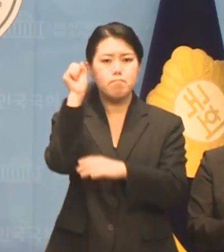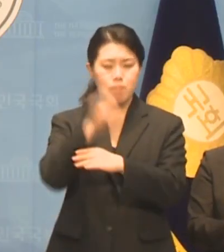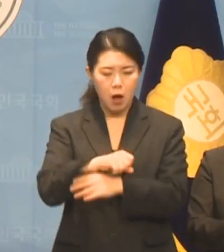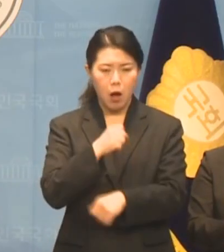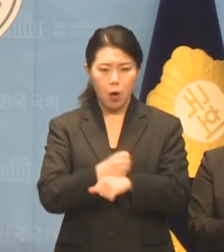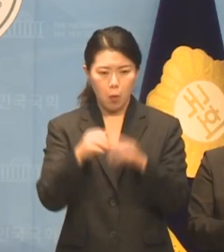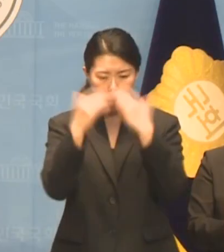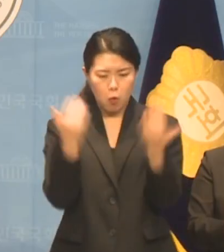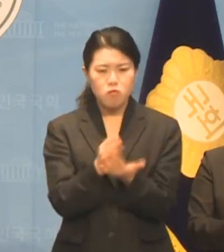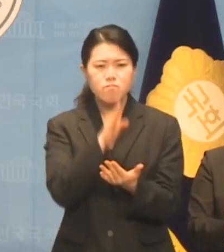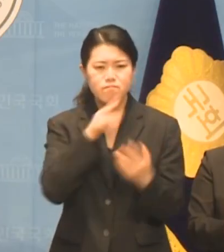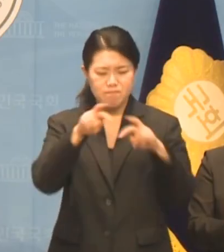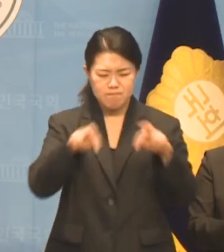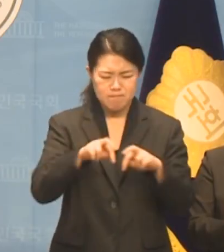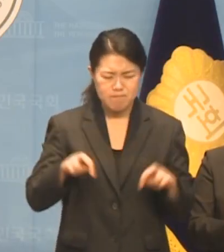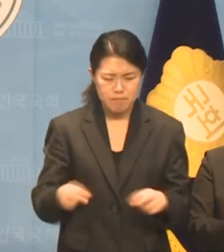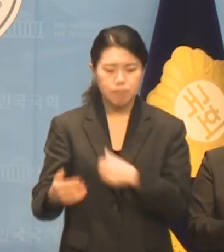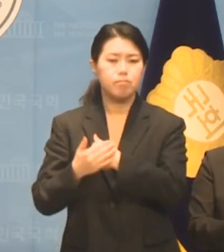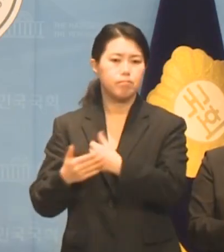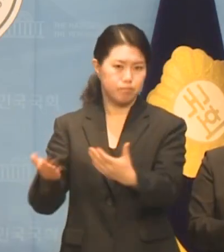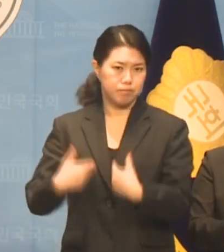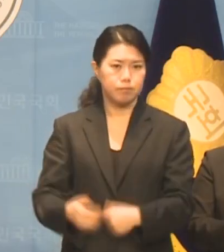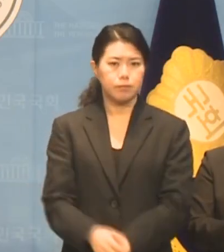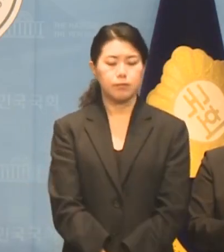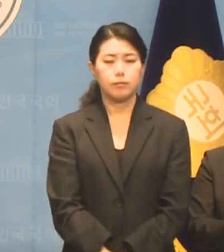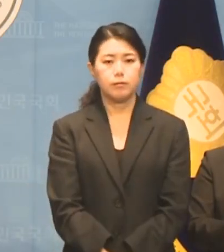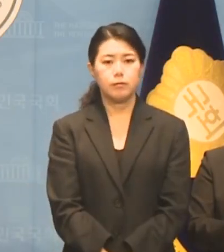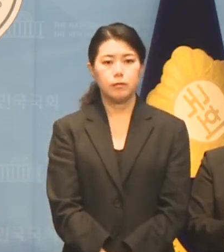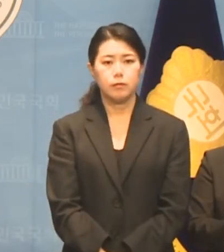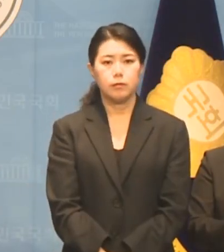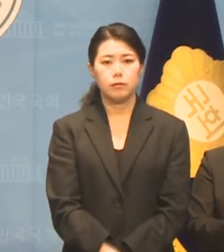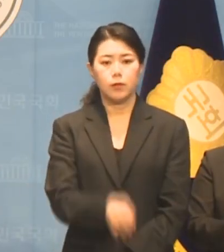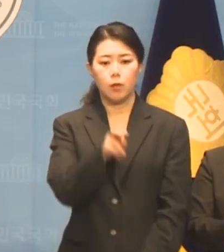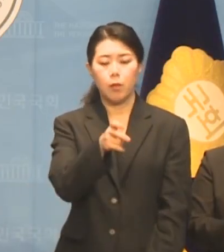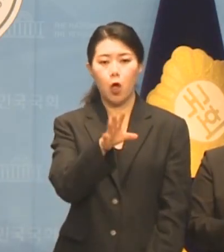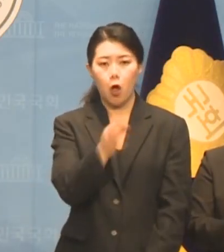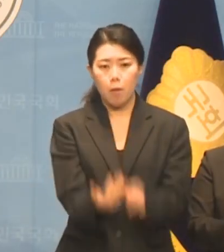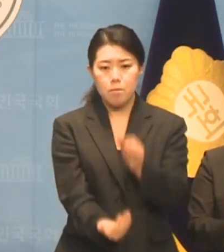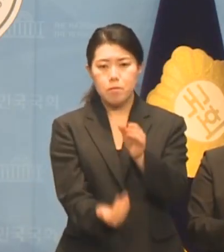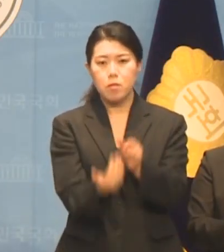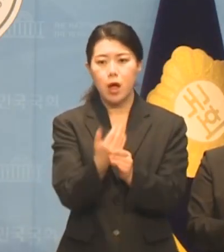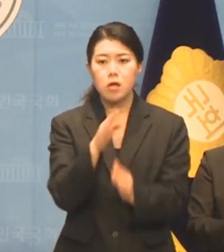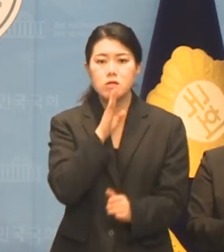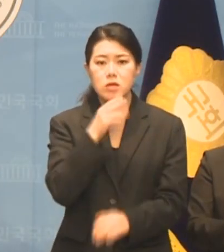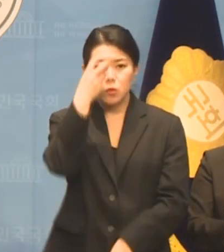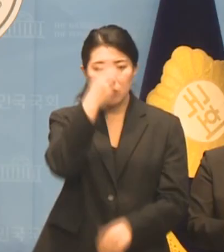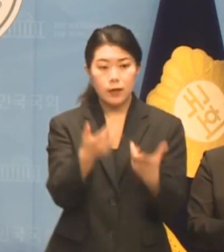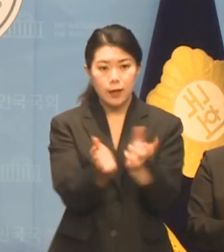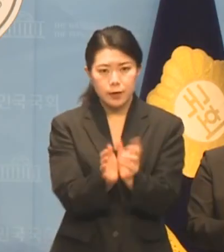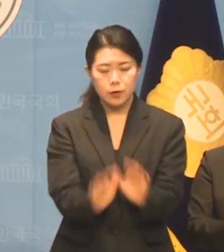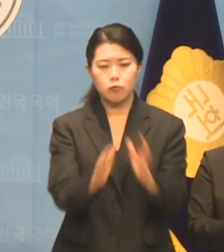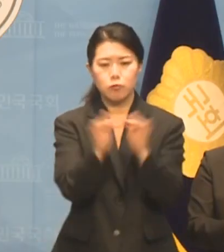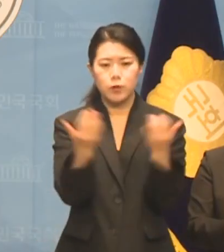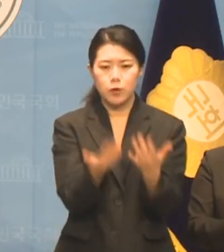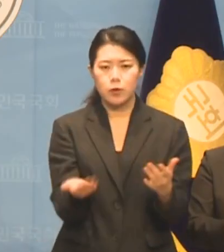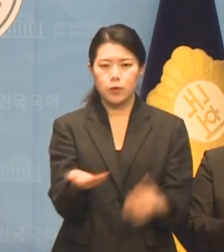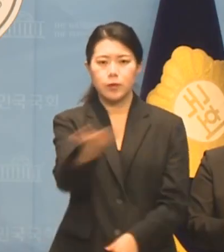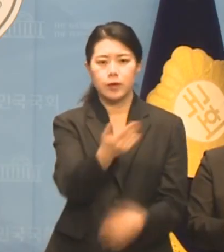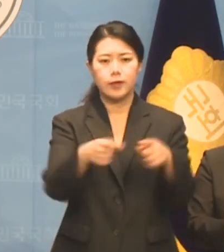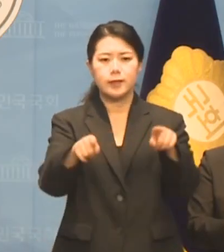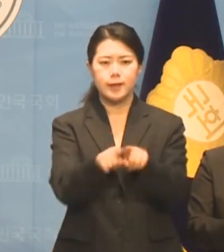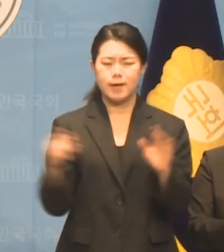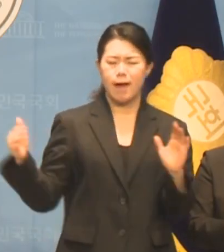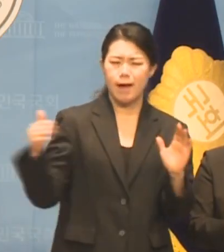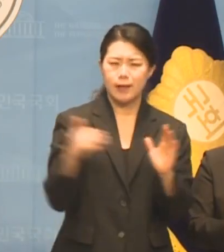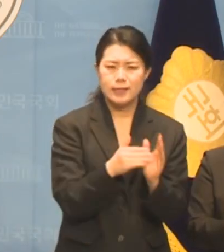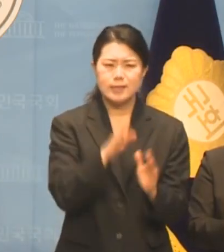진실을 낱낱이 밝히는 데 협조하기 바랍니다. 저희 명태균 게이트 진상조사단은 국민 여러분과 함께 끝까지